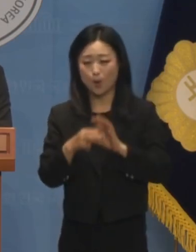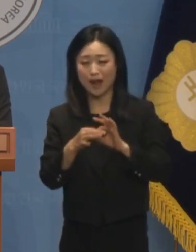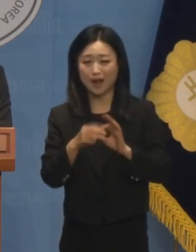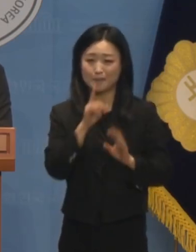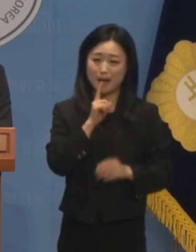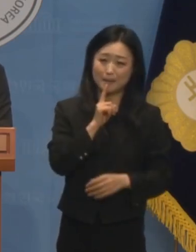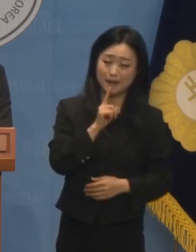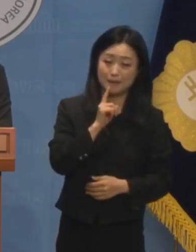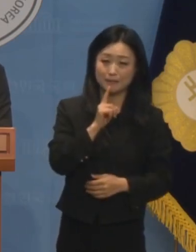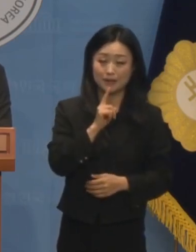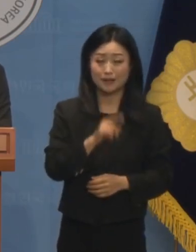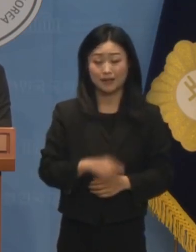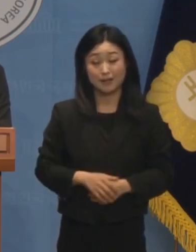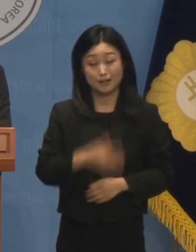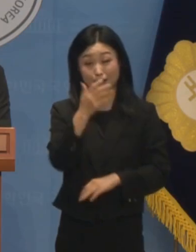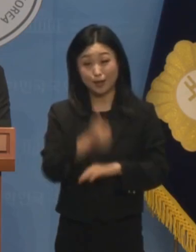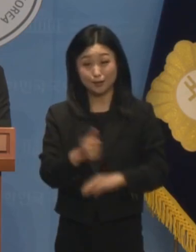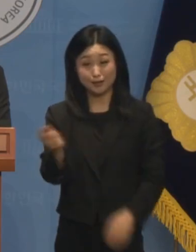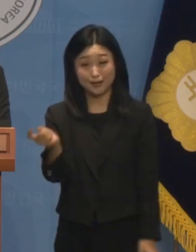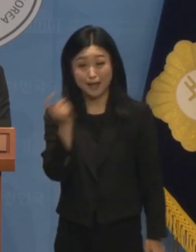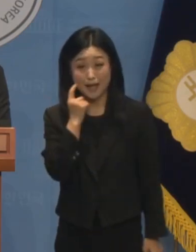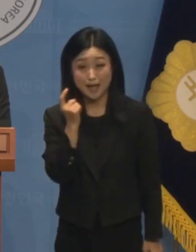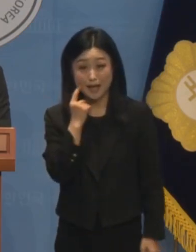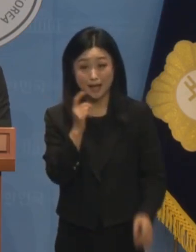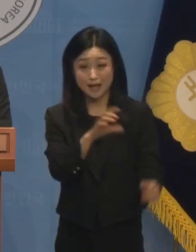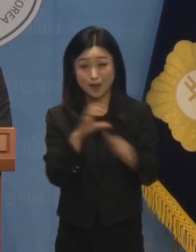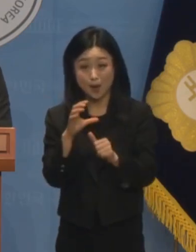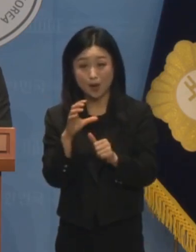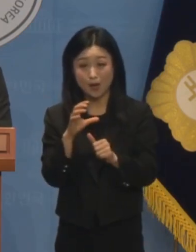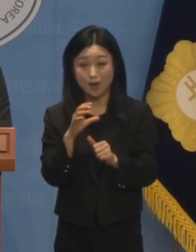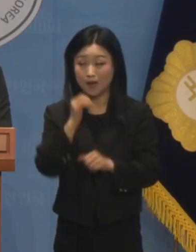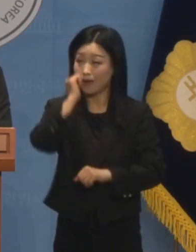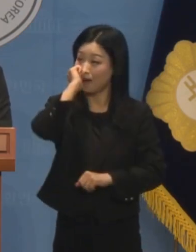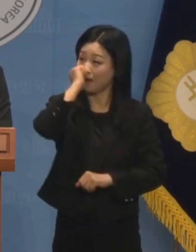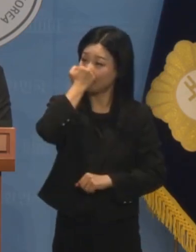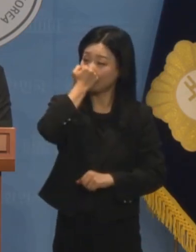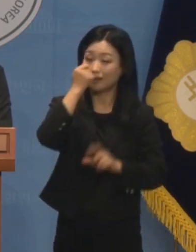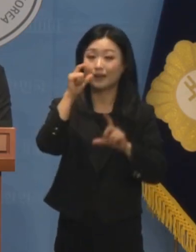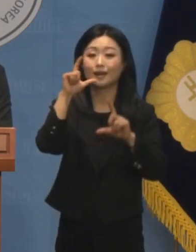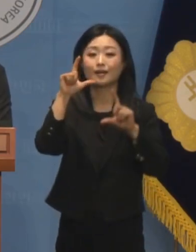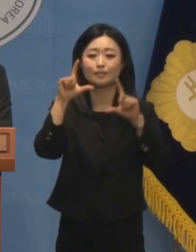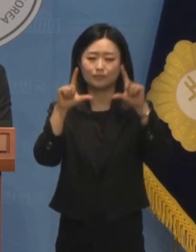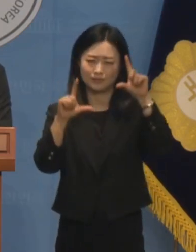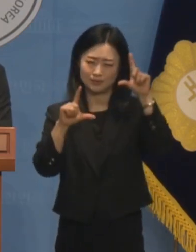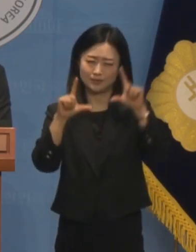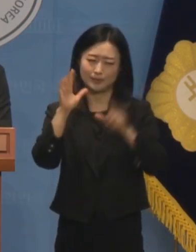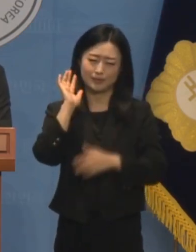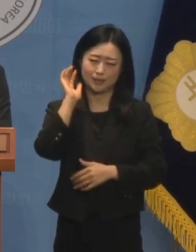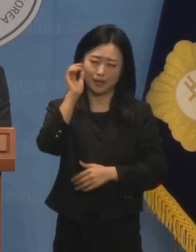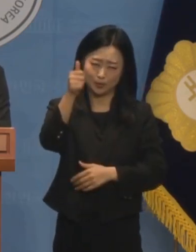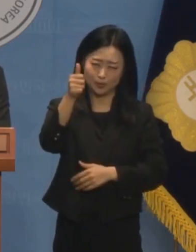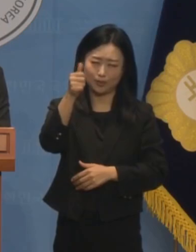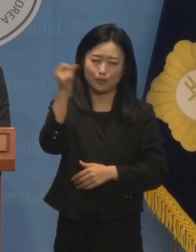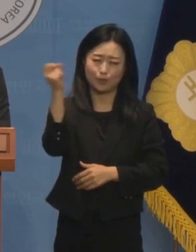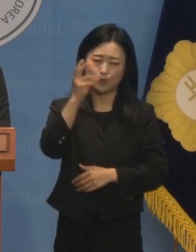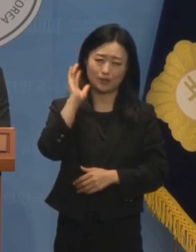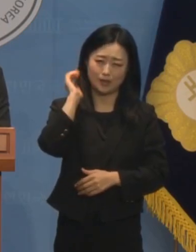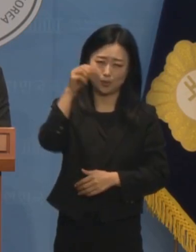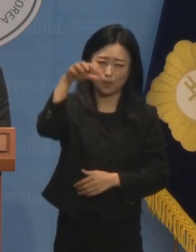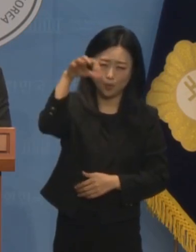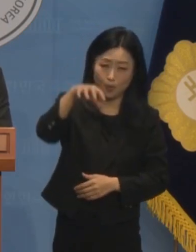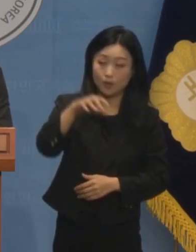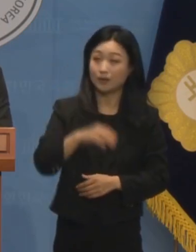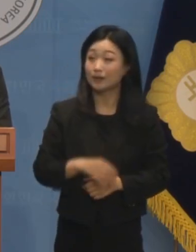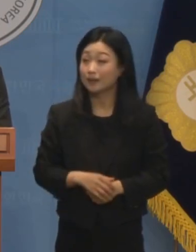관계조차 새빨간 거짓말의 소재로 천연덕스럽게 가져다 쓰는 대통령과 대통령실의